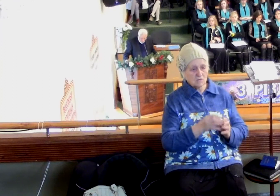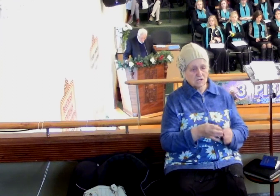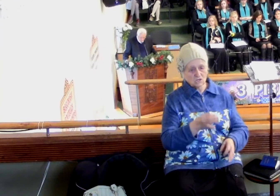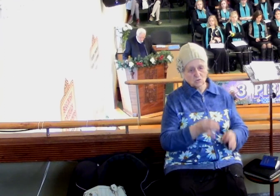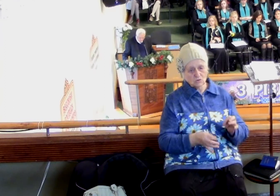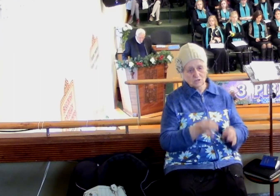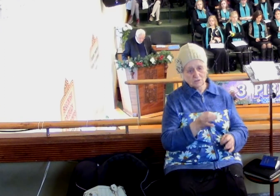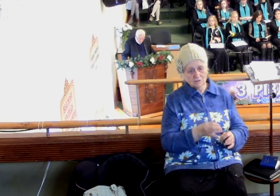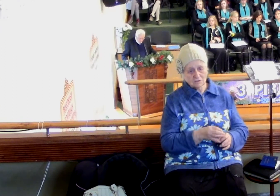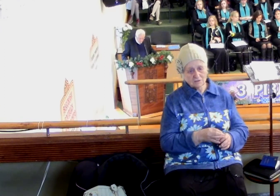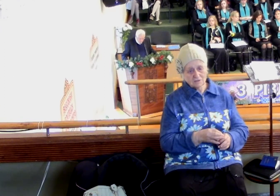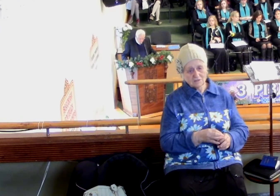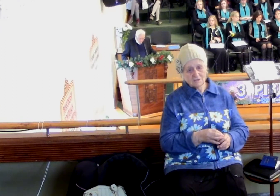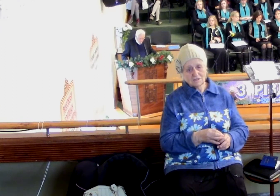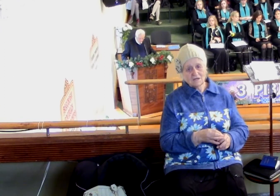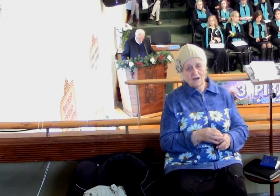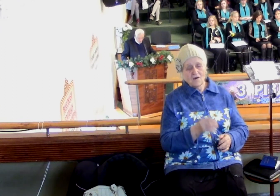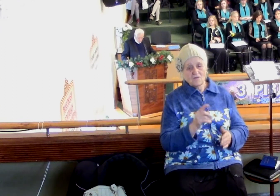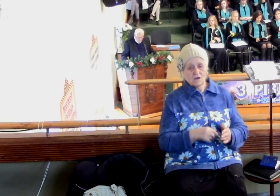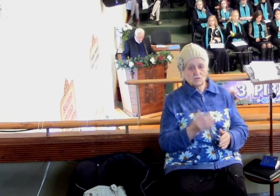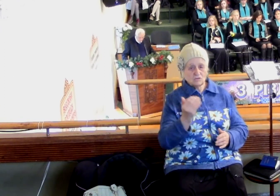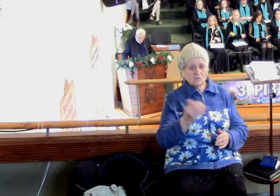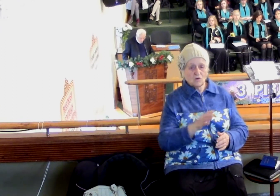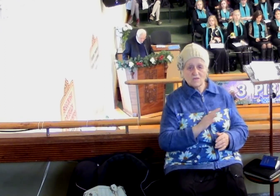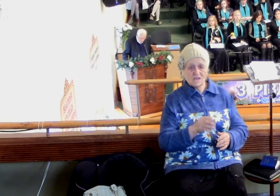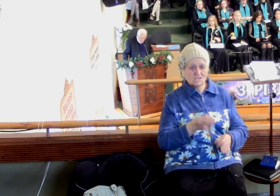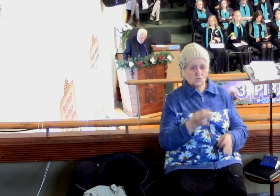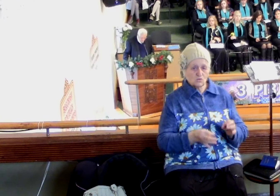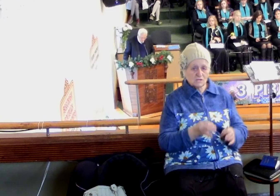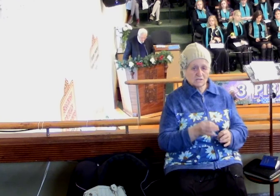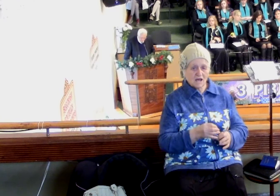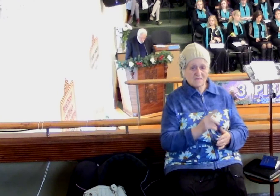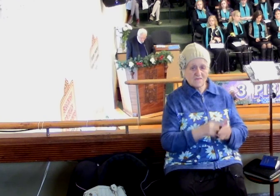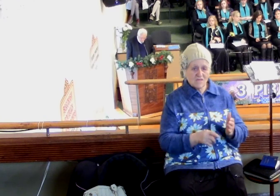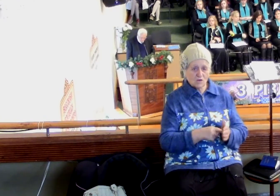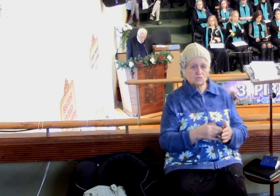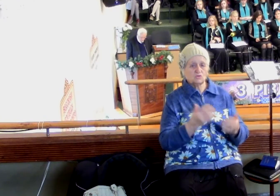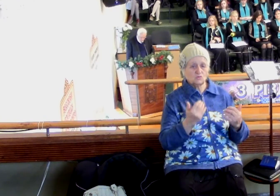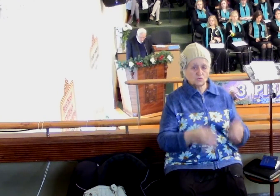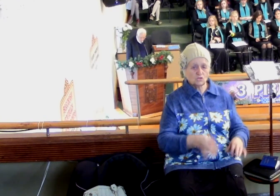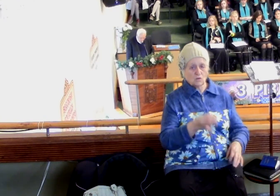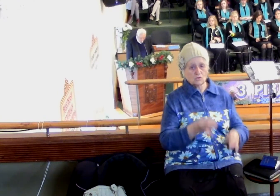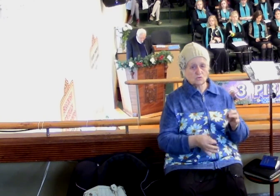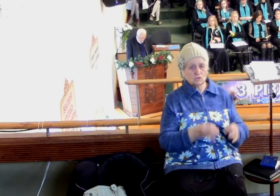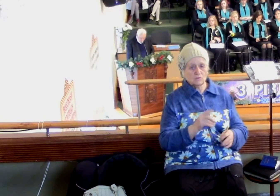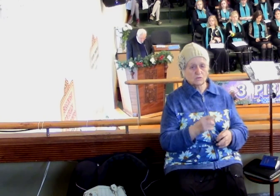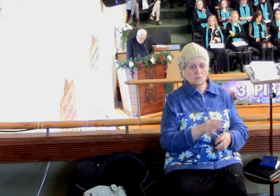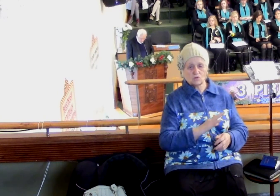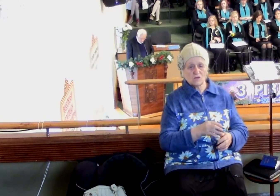а неверующий уже осужден, потому что не уверовал в имя Единородного